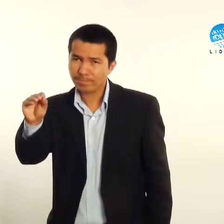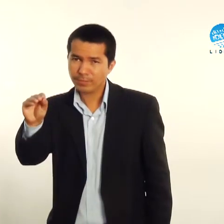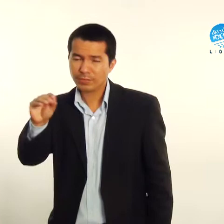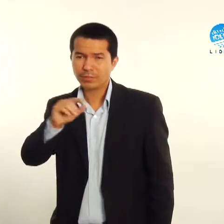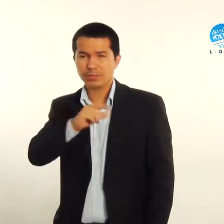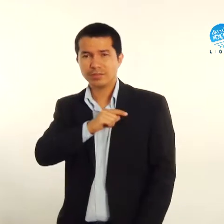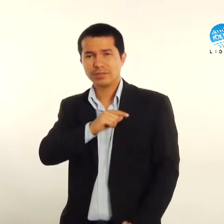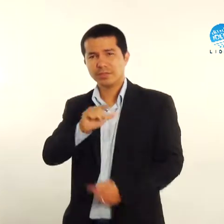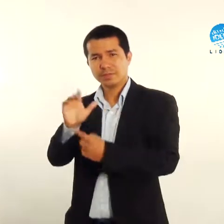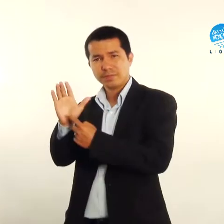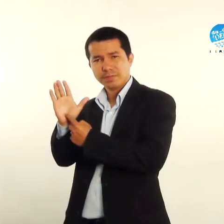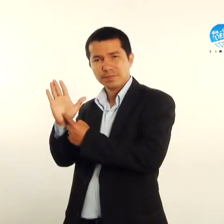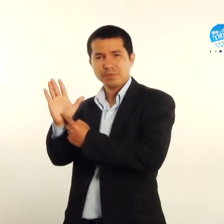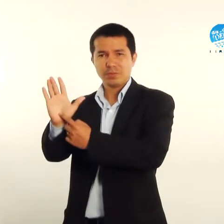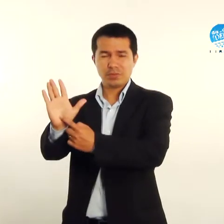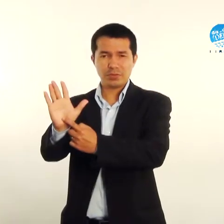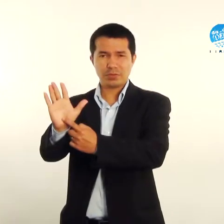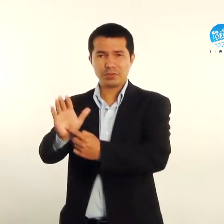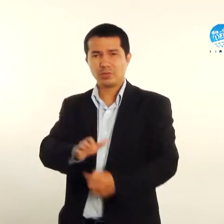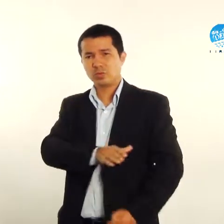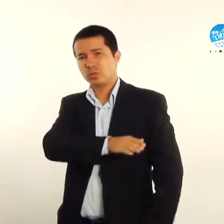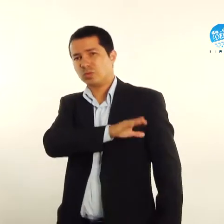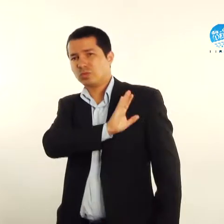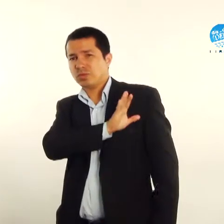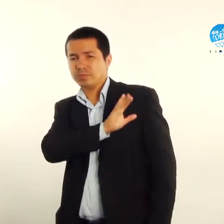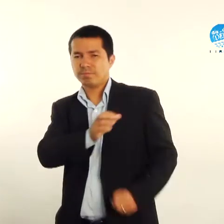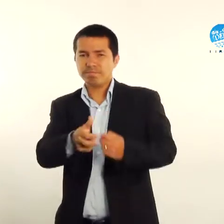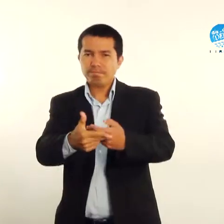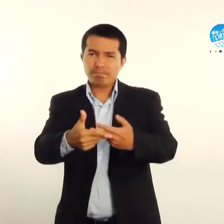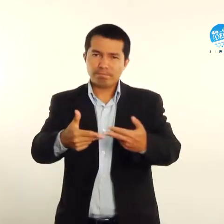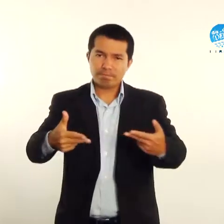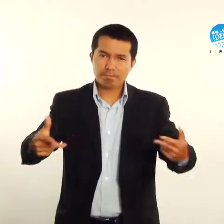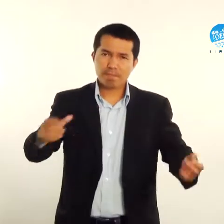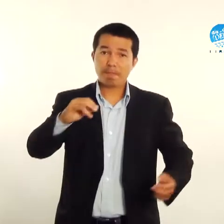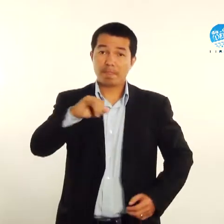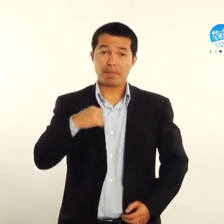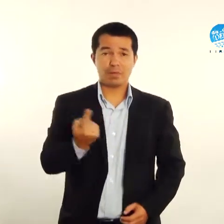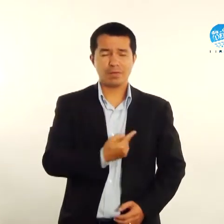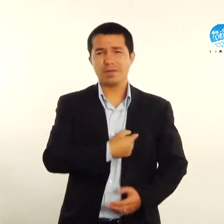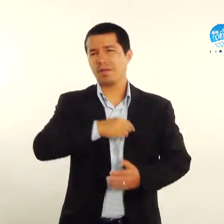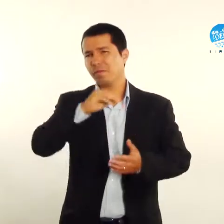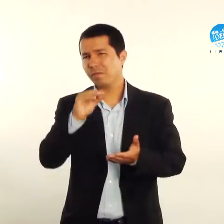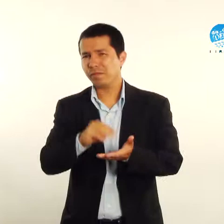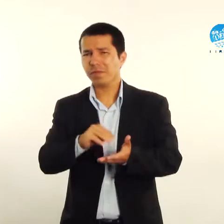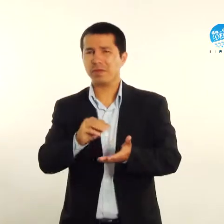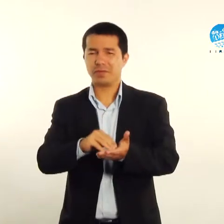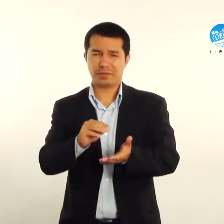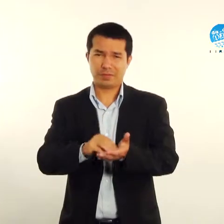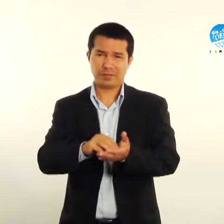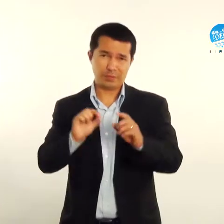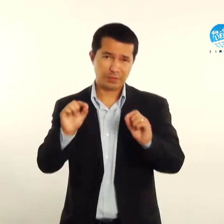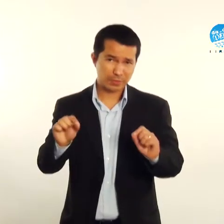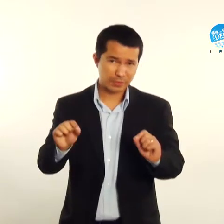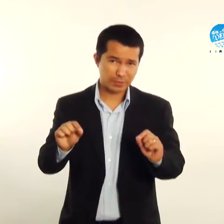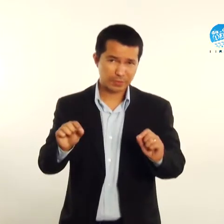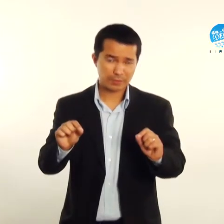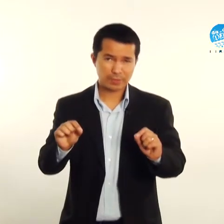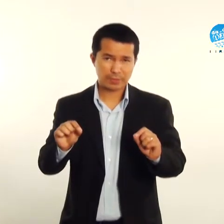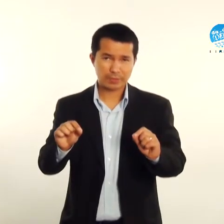beijo, a revelar o sentimento que a gente tem no coração, se a gente não tiver aquela capacidade de se